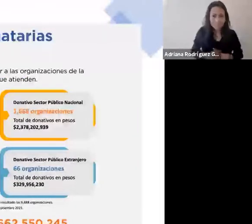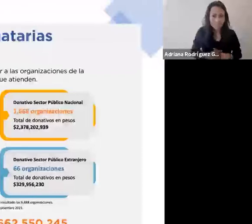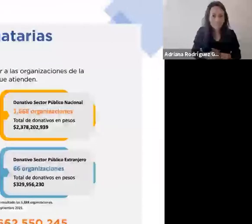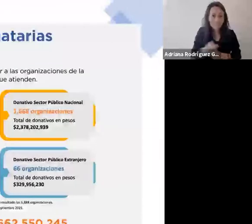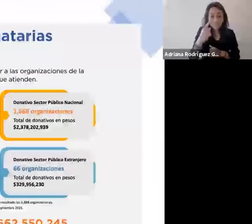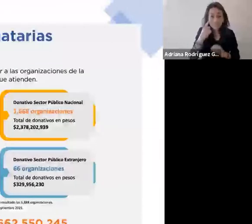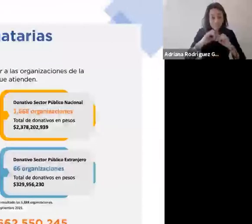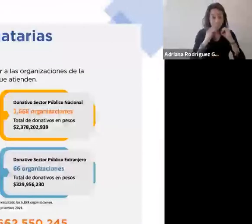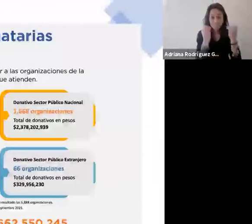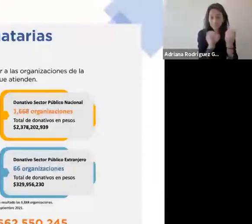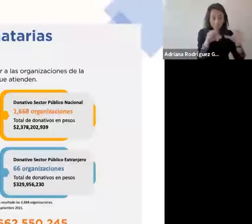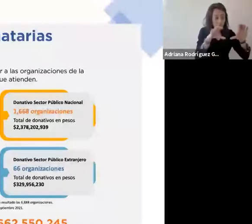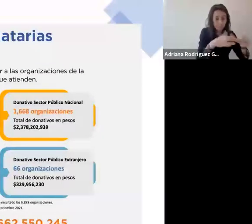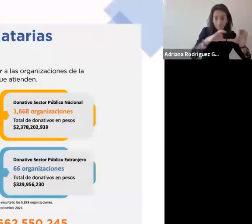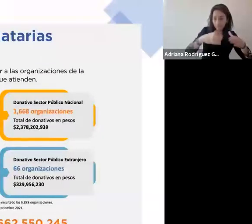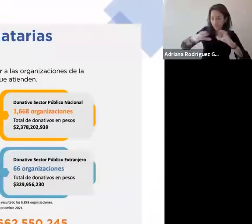organizaciones